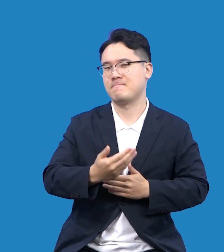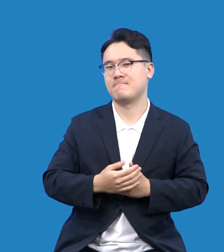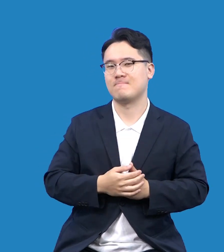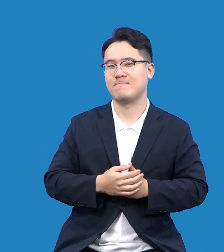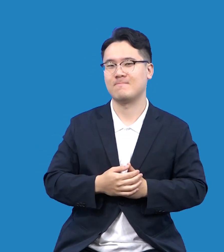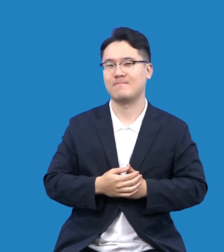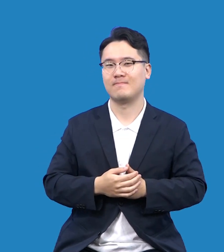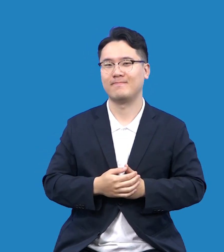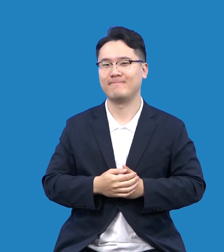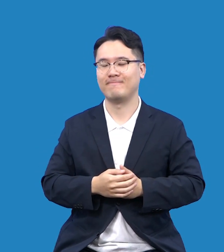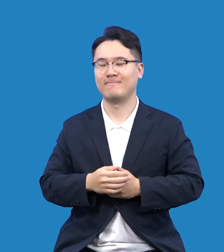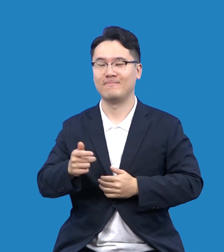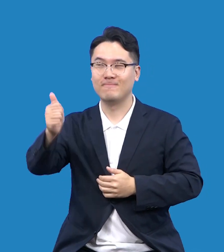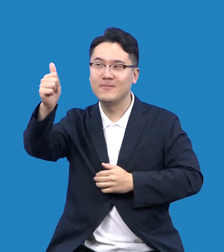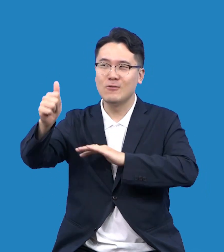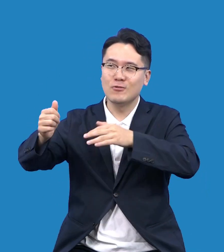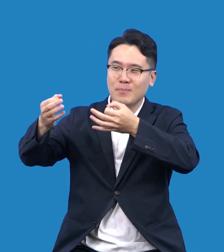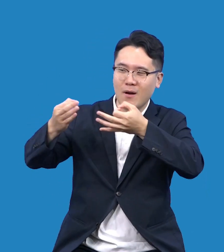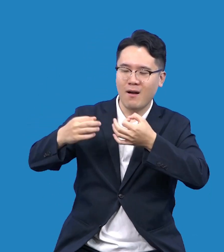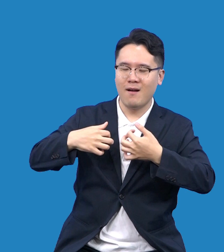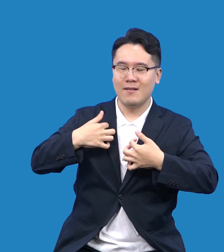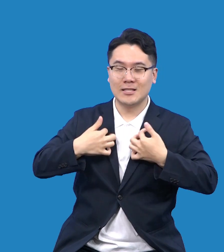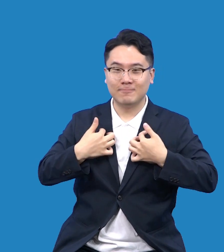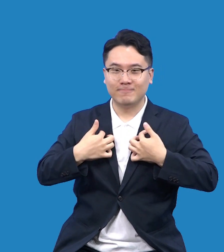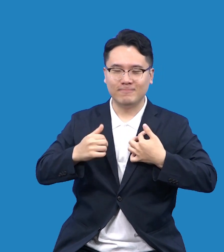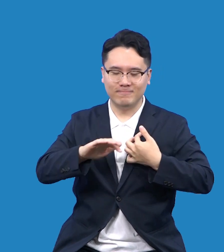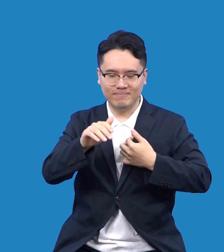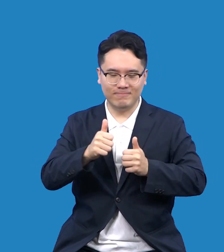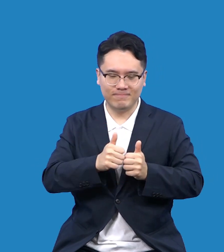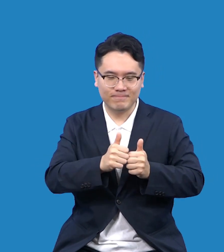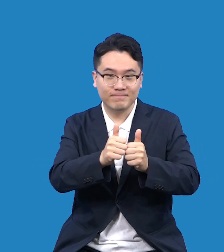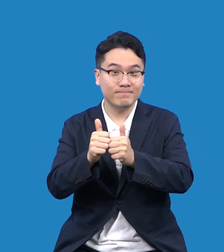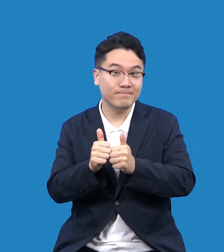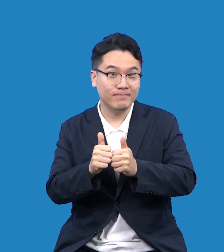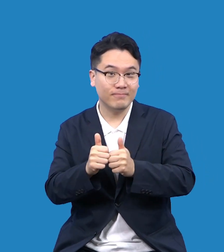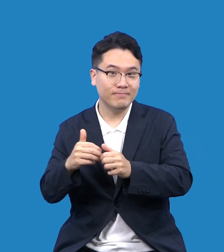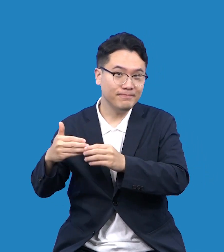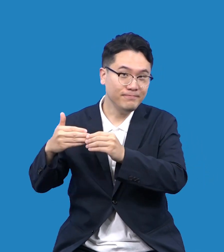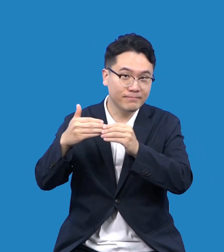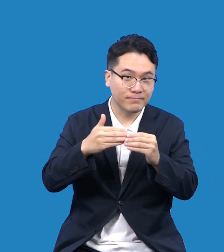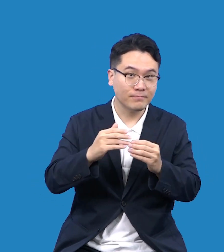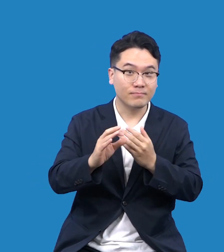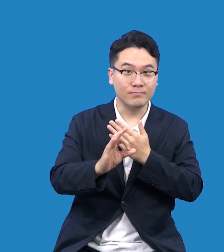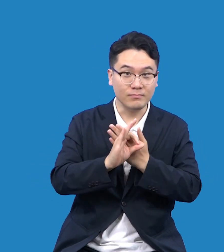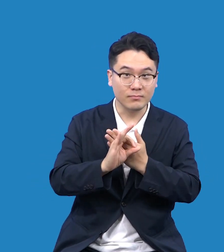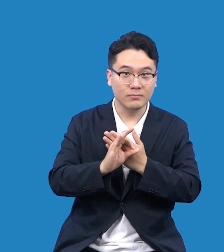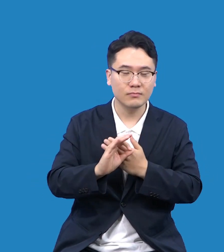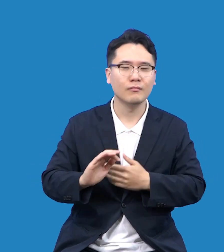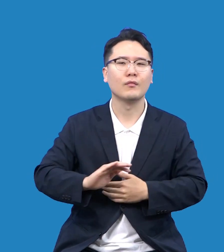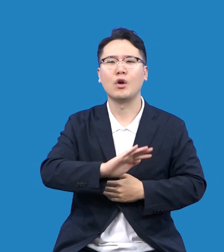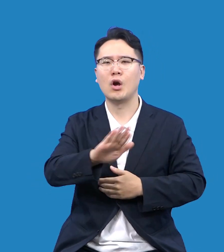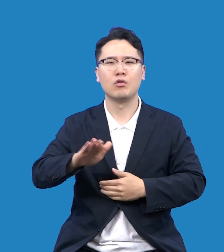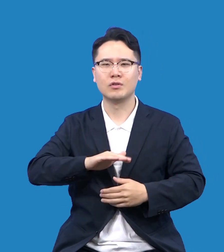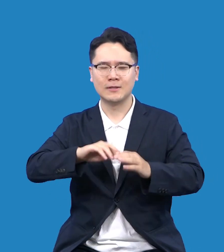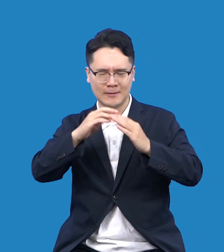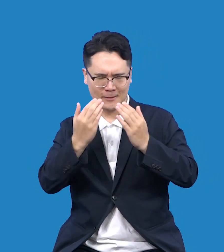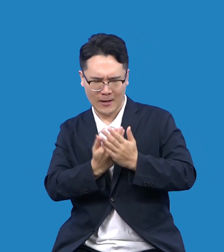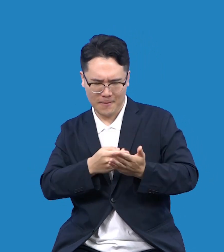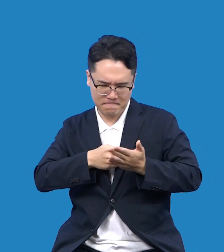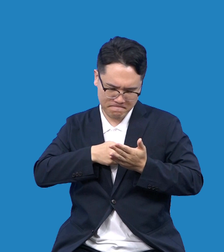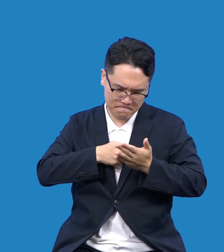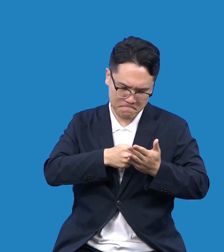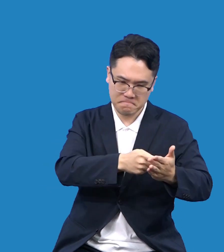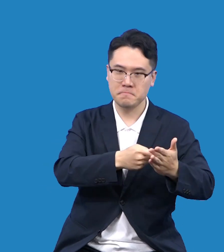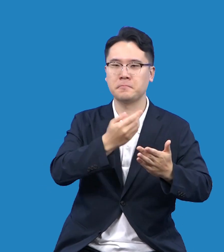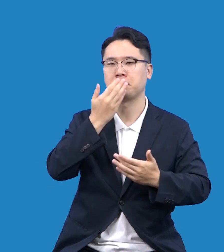우리를 기뻐하시고 그분이 우리와 함께 하시고 그분이 우리를 인도해 가신다면 우리가 돌파하지 못할 장애물이